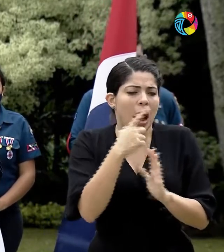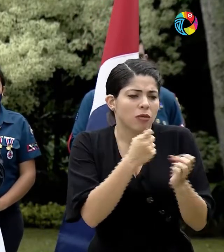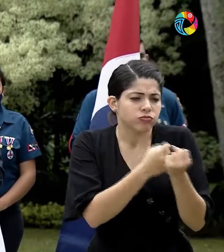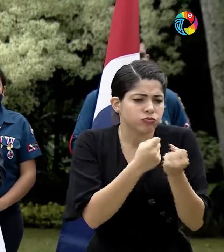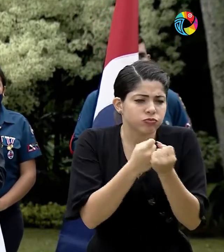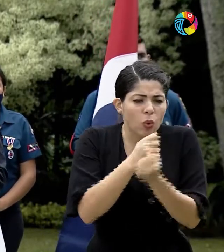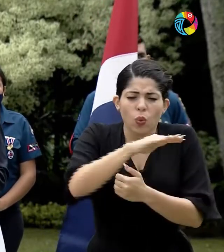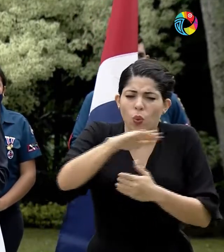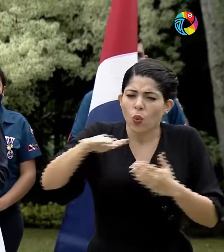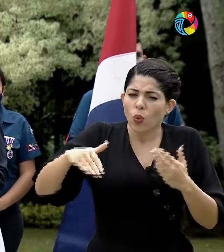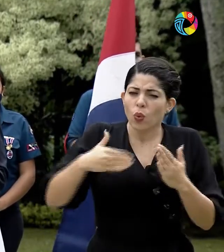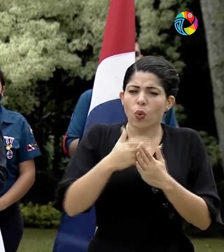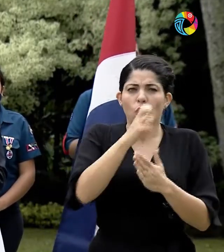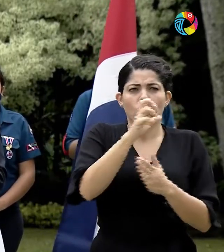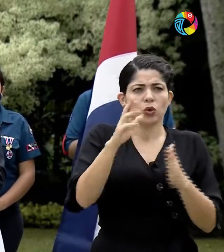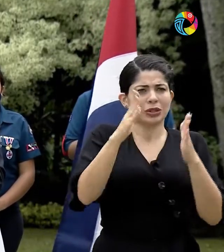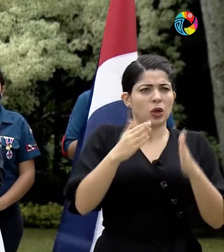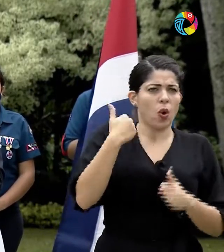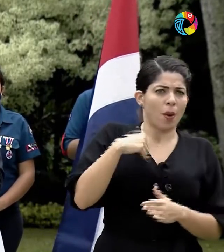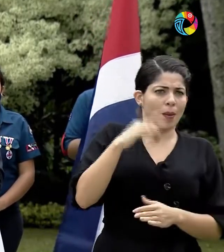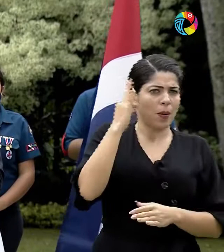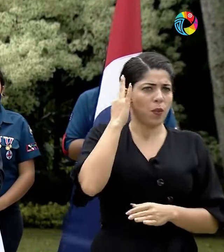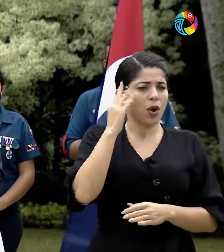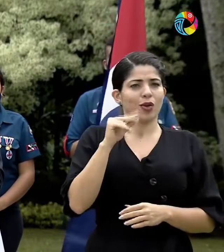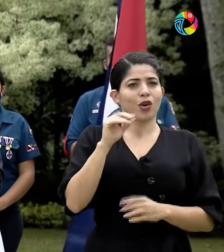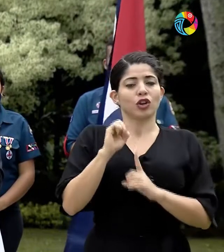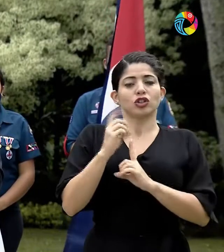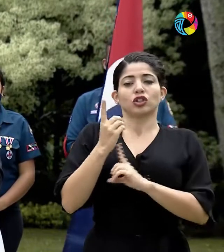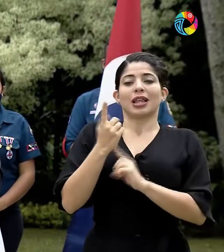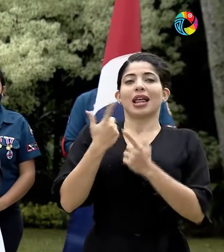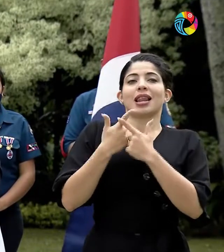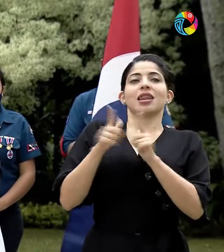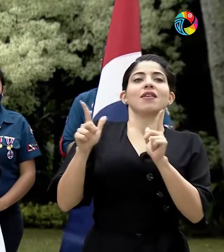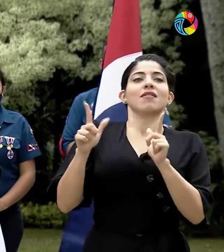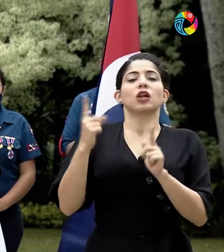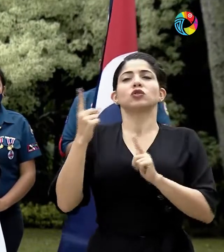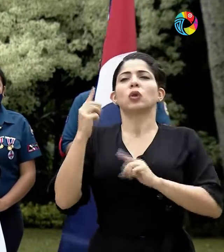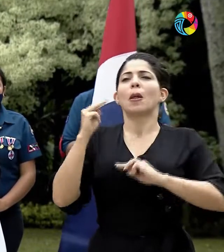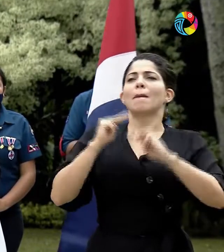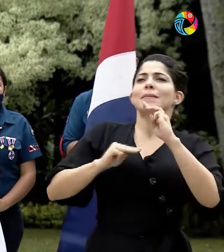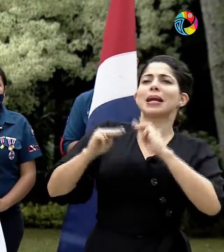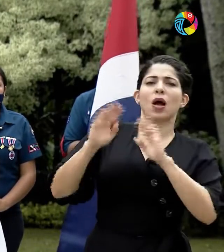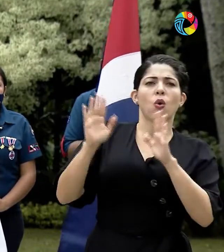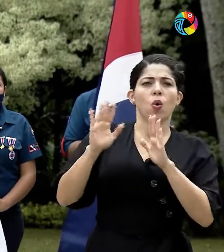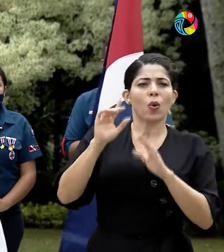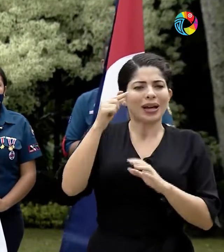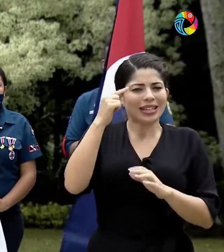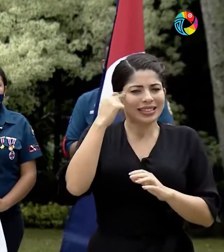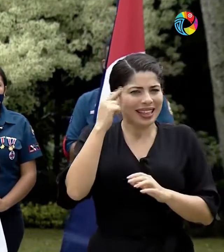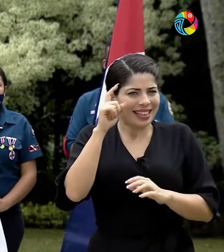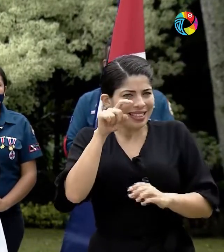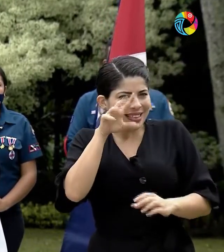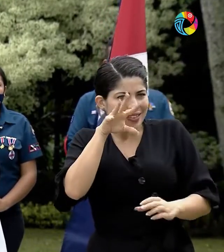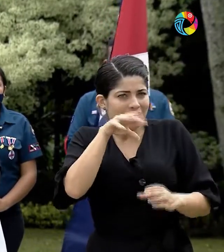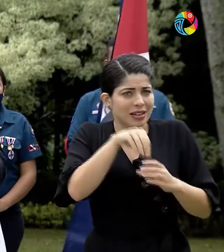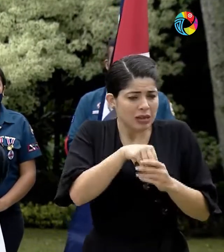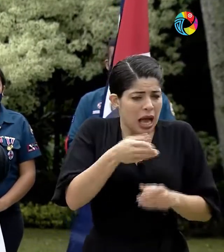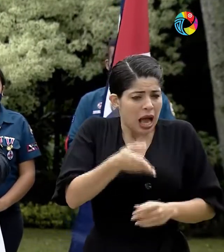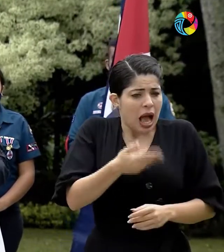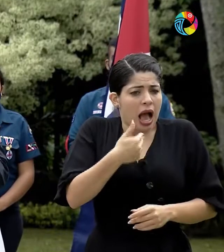costarricenses. No es una sociedad liberal nada más de mercado. El Estado tiene que jugar un papel. Y lo ha